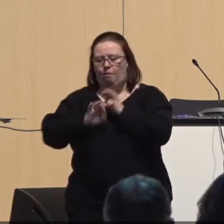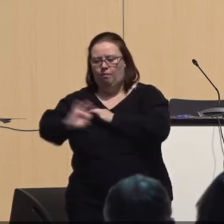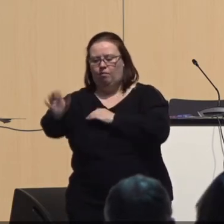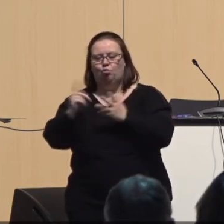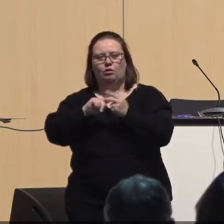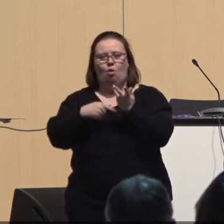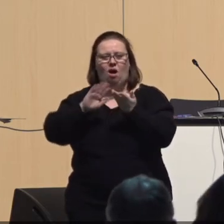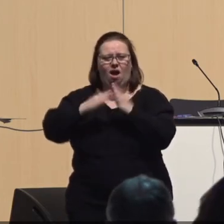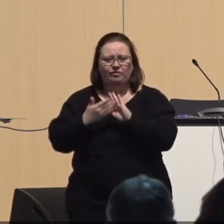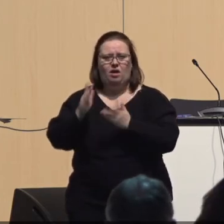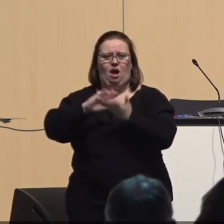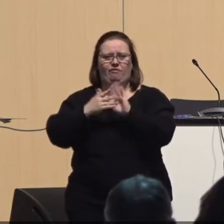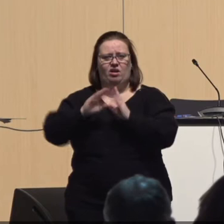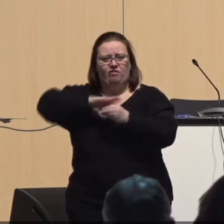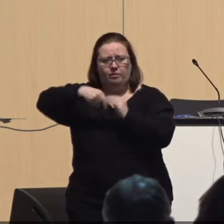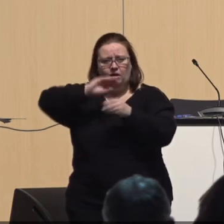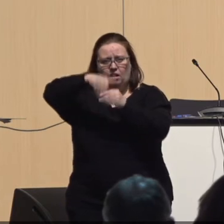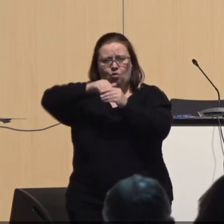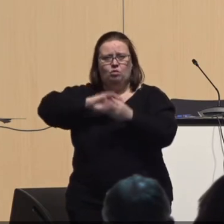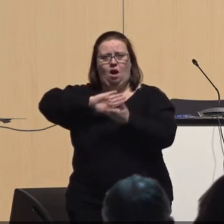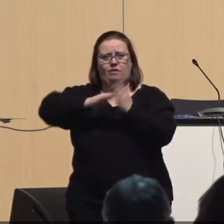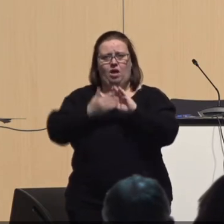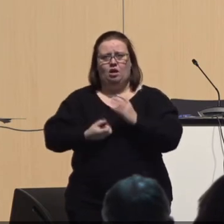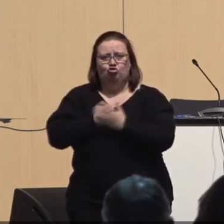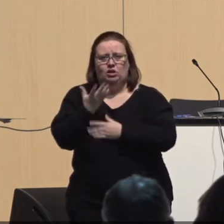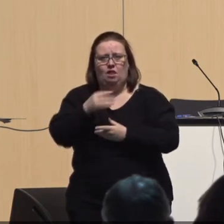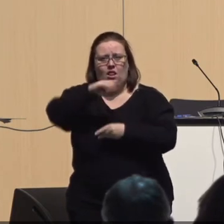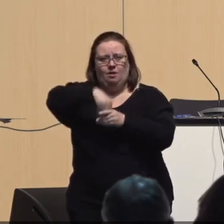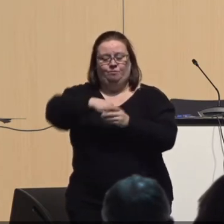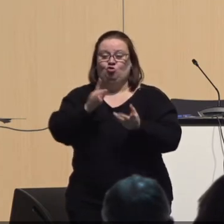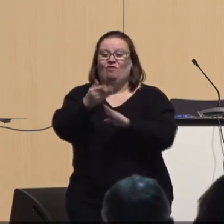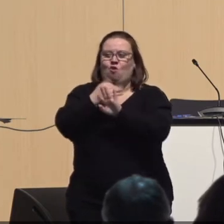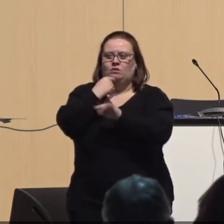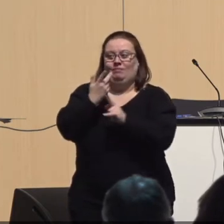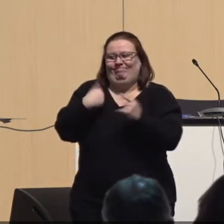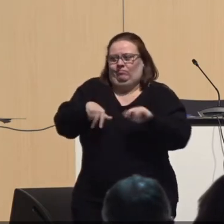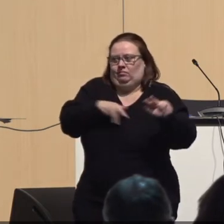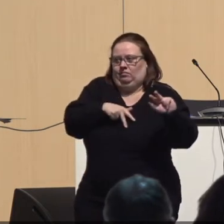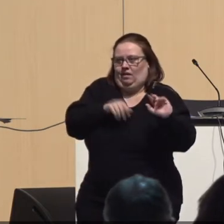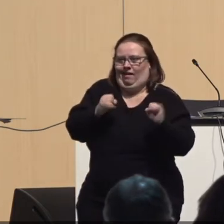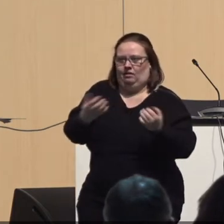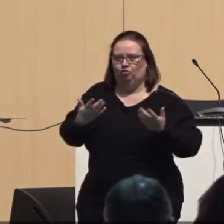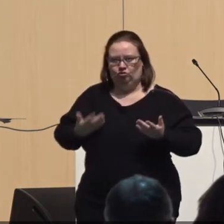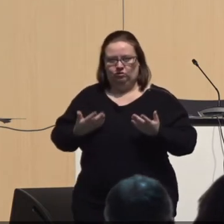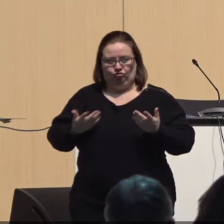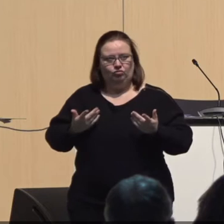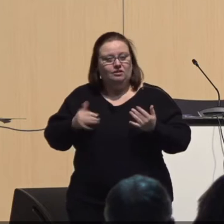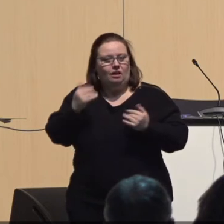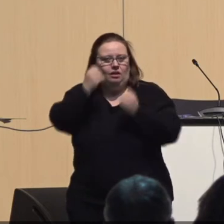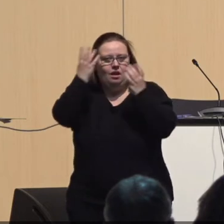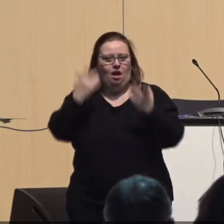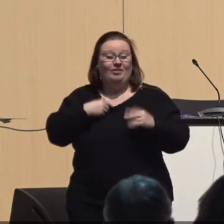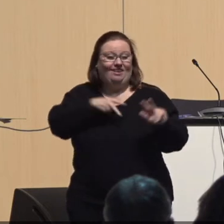Da hängen Handwerker und Handwerkerfamilien, Handwerkerschicksale dran. Da sagen wir schon, wir können es euch nicht garantieren. Wir können es